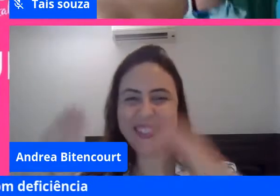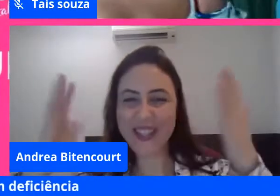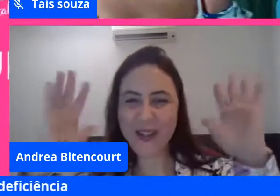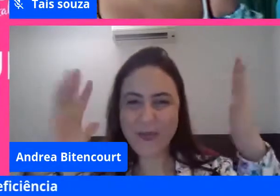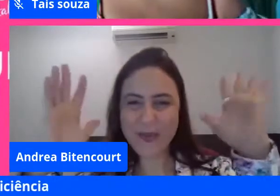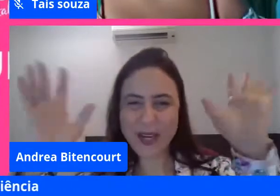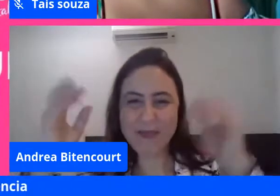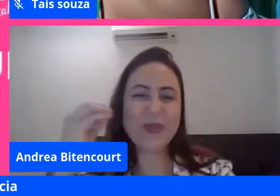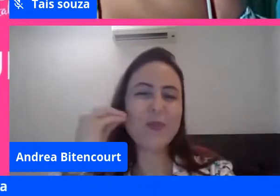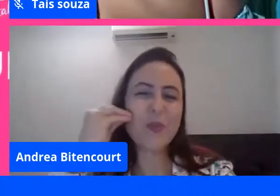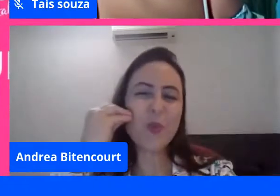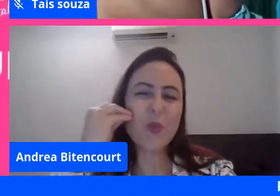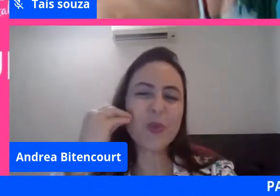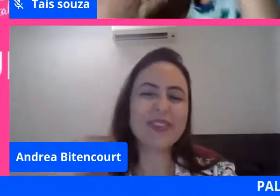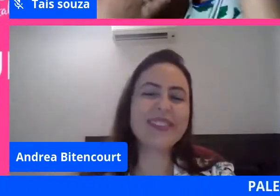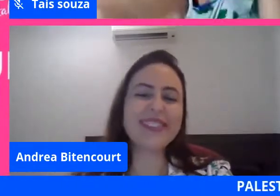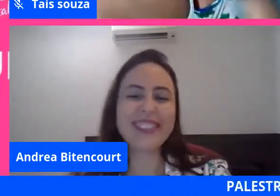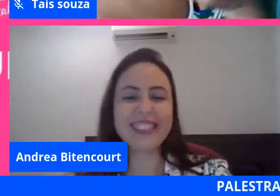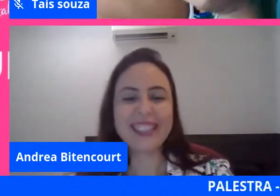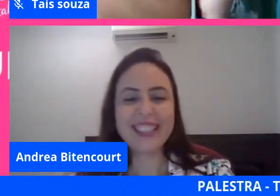Tá ótimo. Andréia, quer tentar?